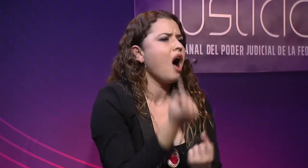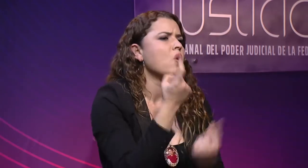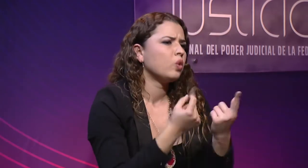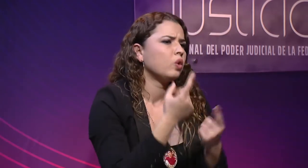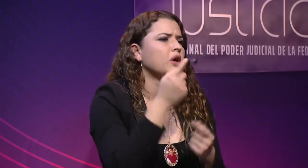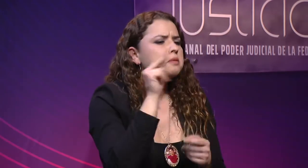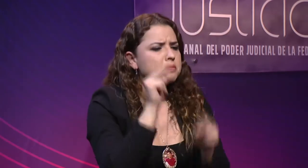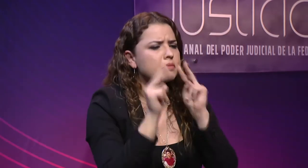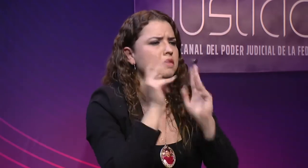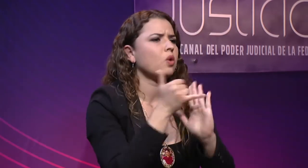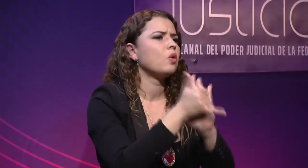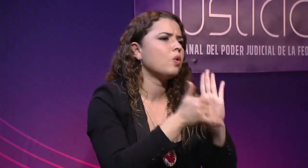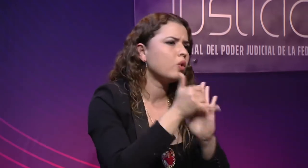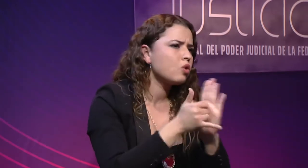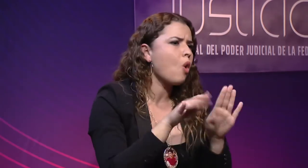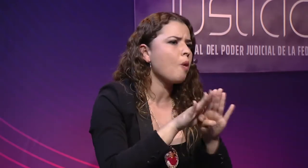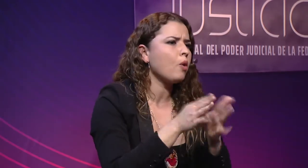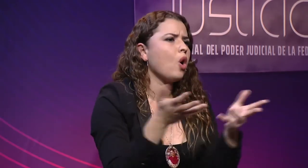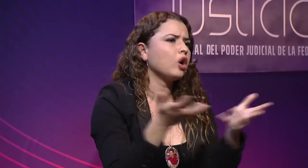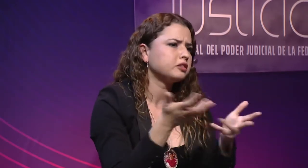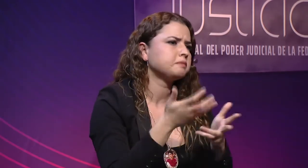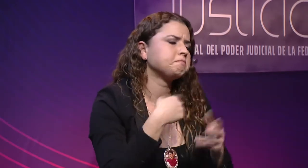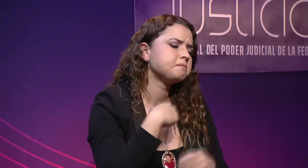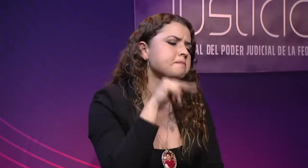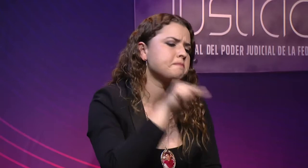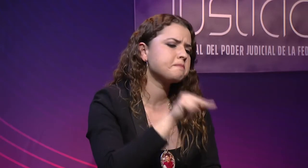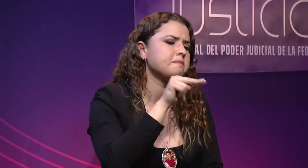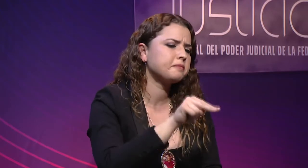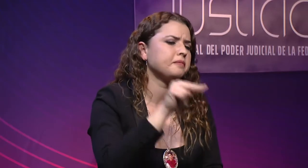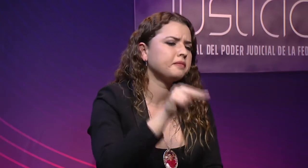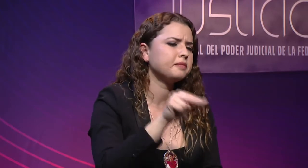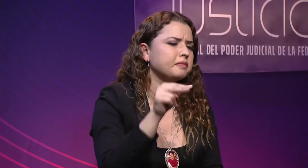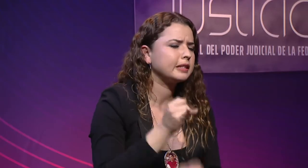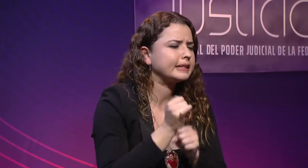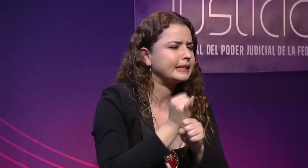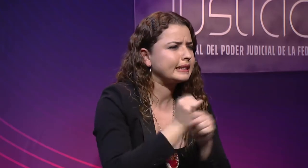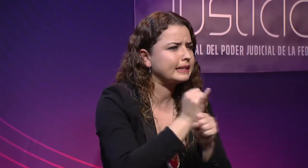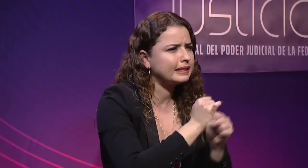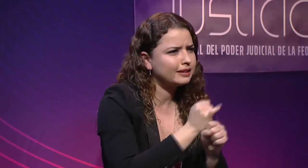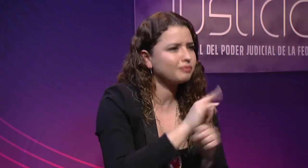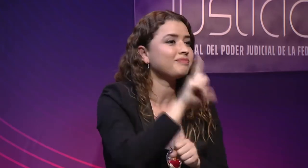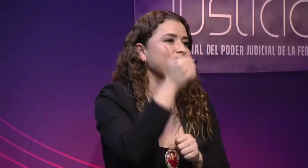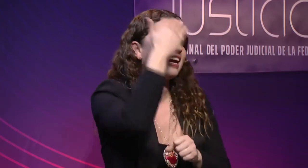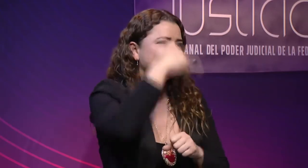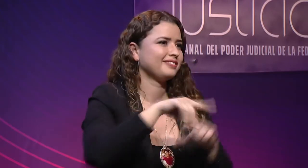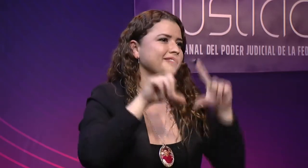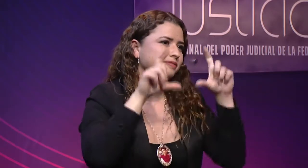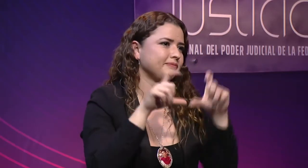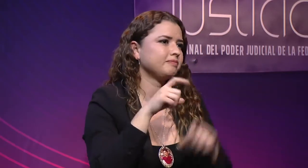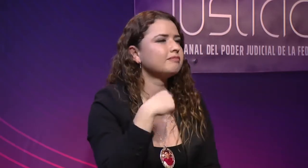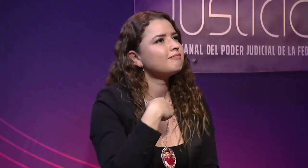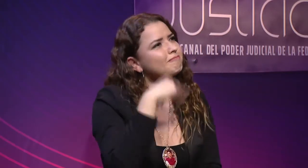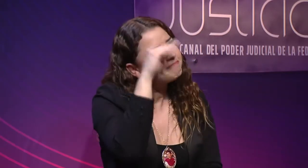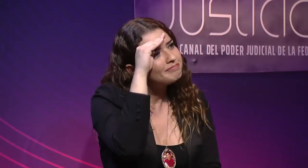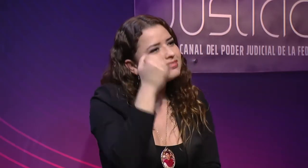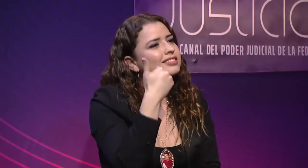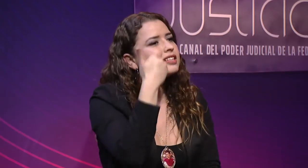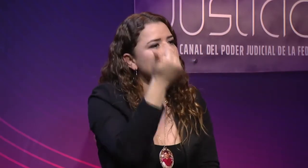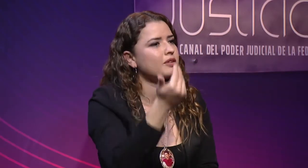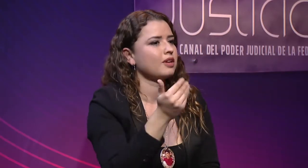curso. A veces veo videos en YouTube, ¿no?, de lo que hacen otros fotógrafos, investigo qué tengo que hacer y lo